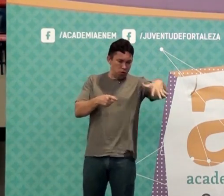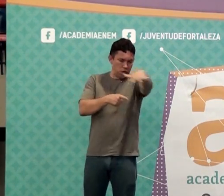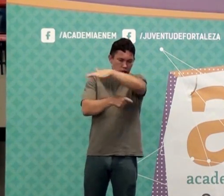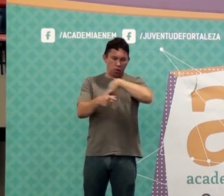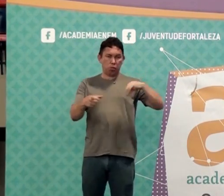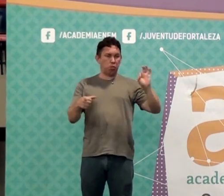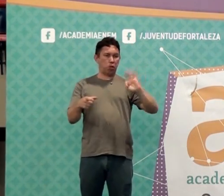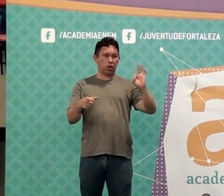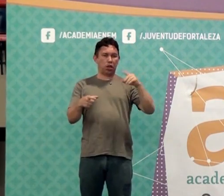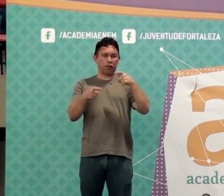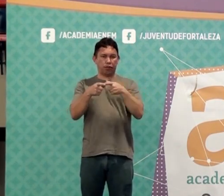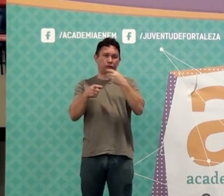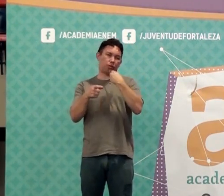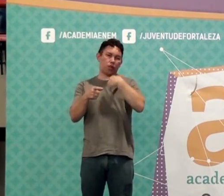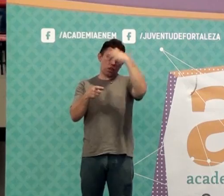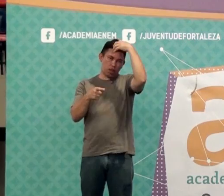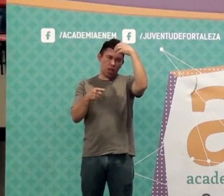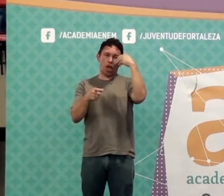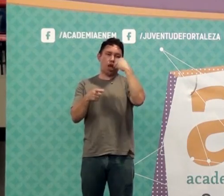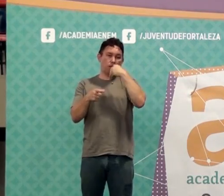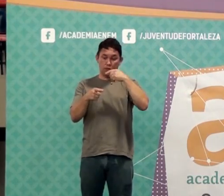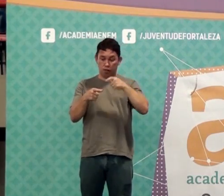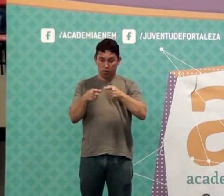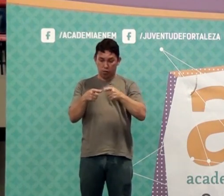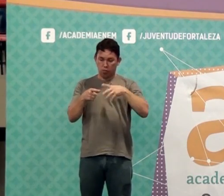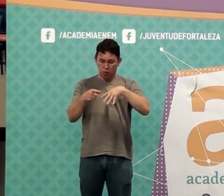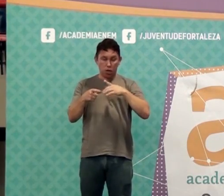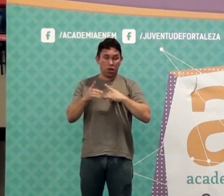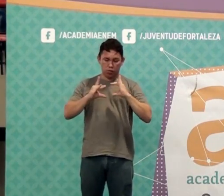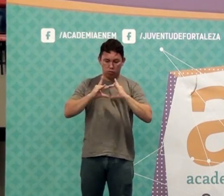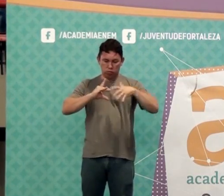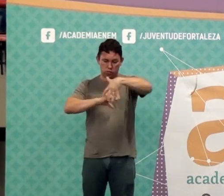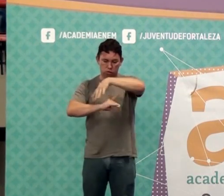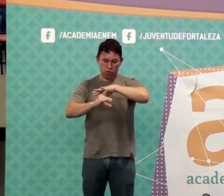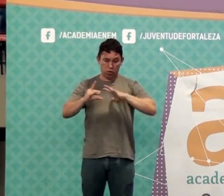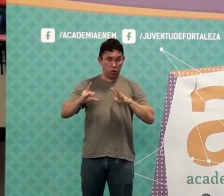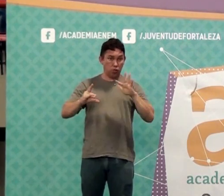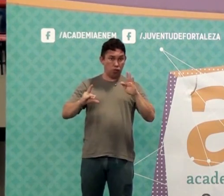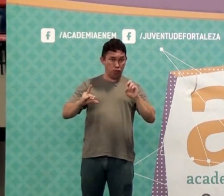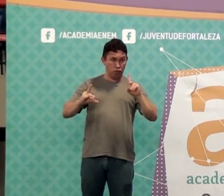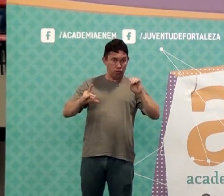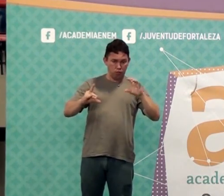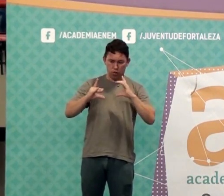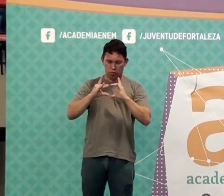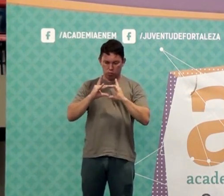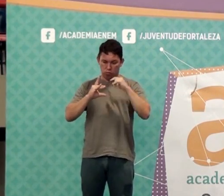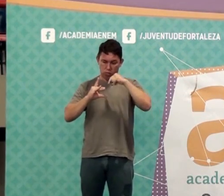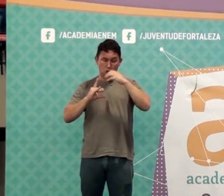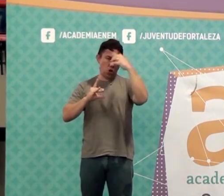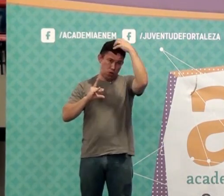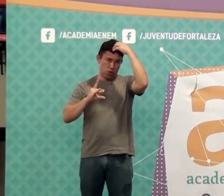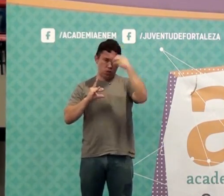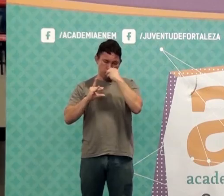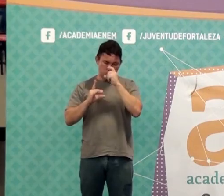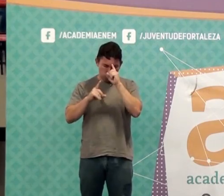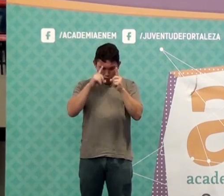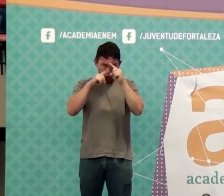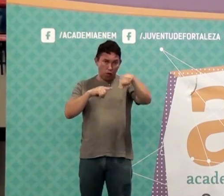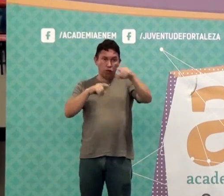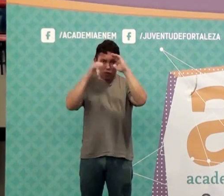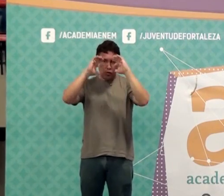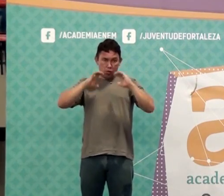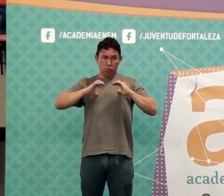Indolente. Rei indolente quer dizer rei fraco. Por que ele é fraco? Ele só manda aqui, ó. Ele manda nem no bairro,